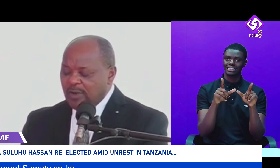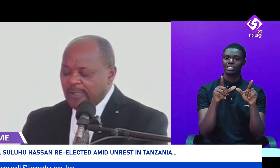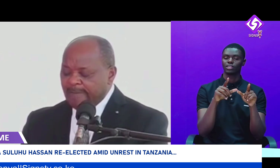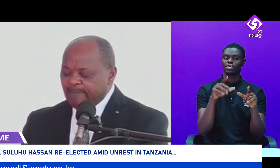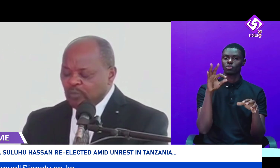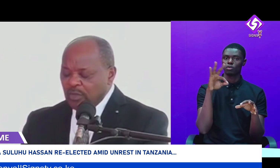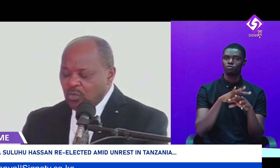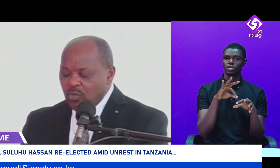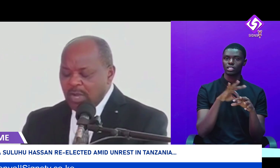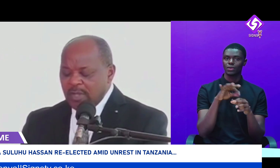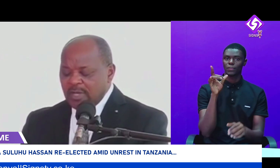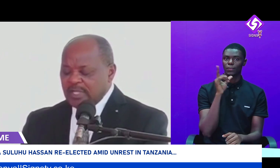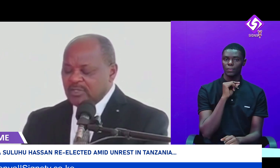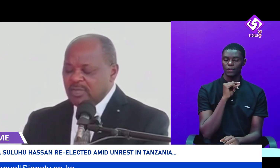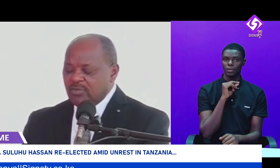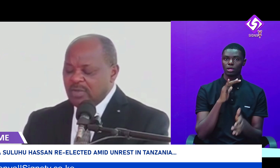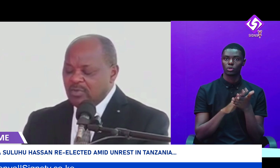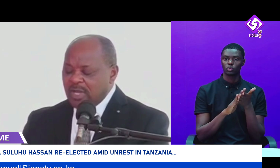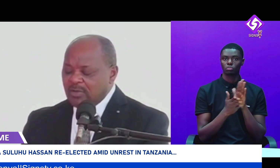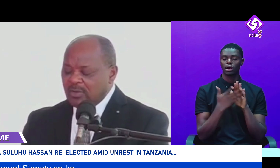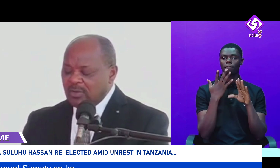kuchaguliwa kuwa rais wa Jamhuri ya Muungano